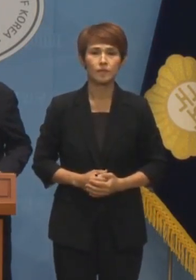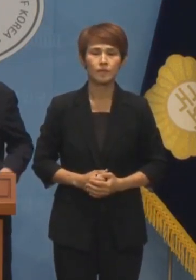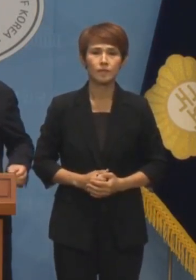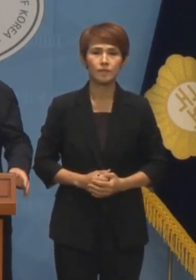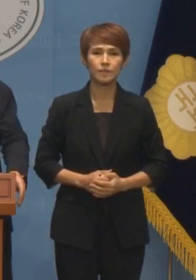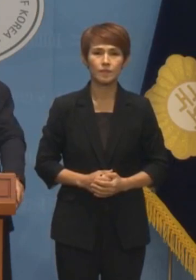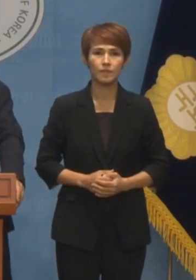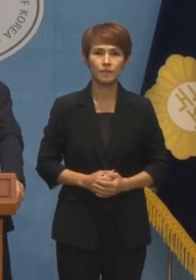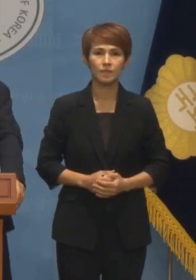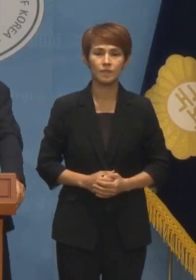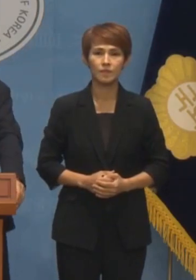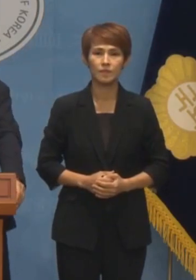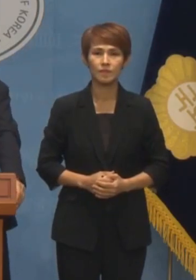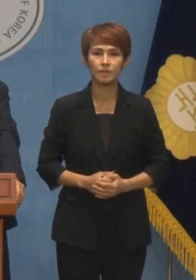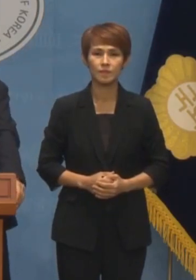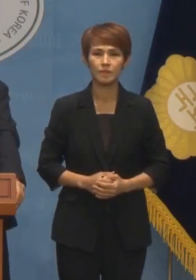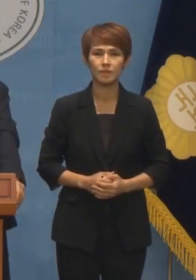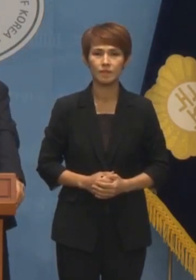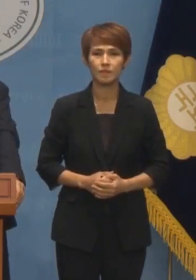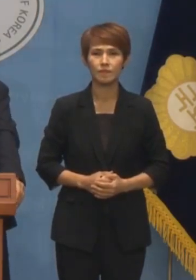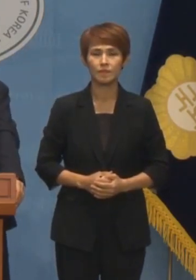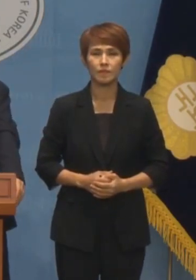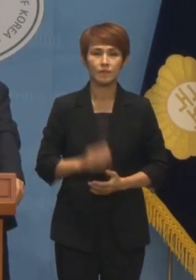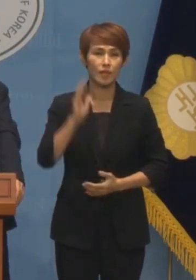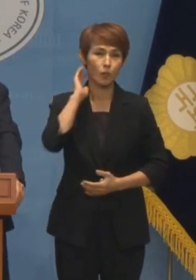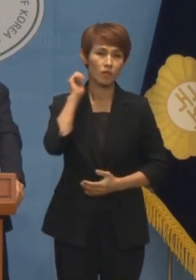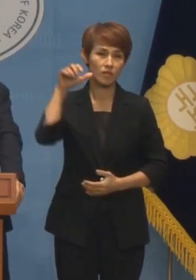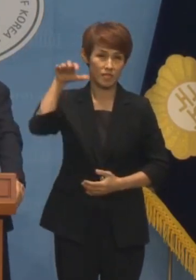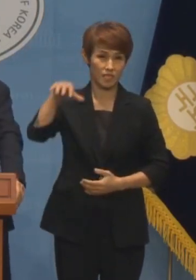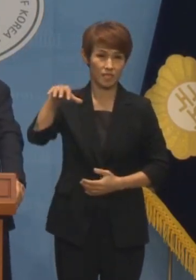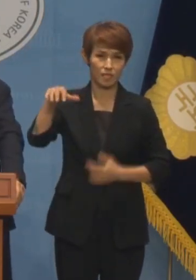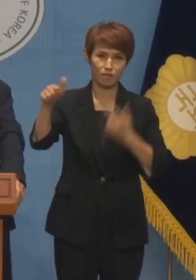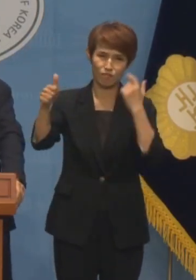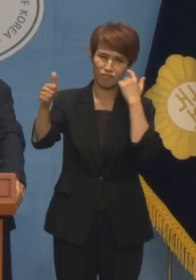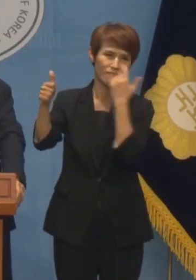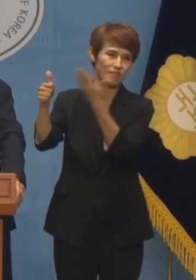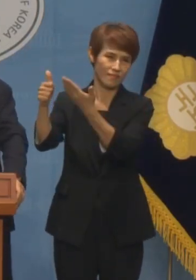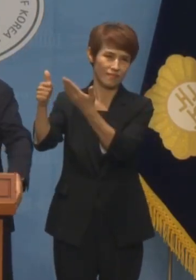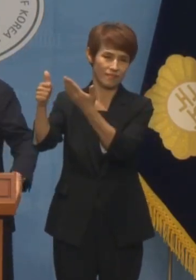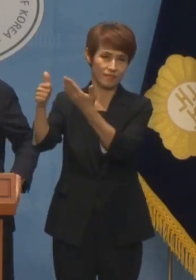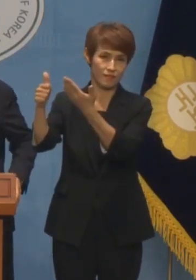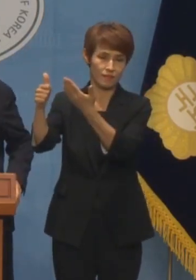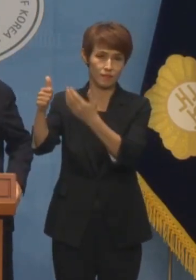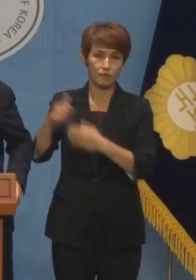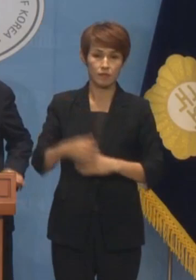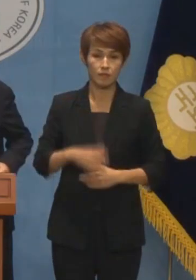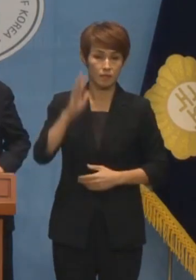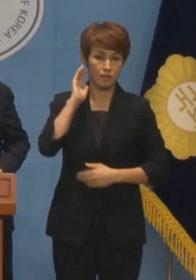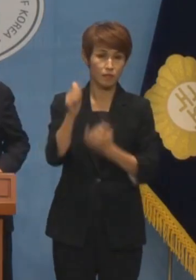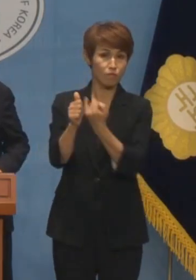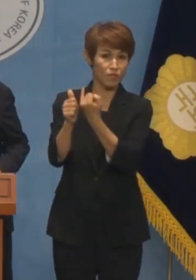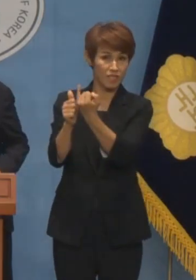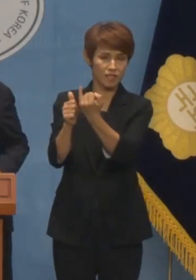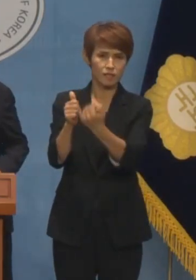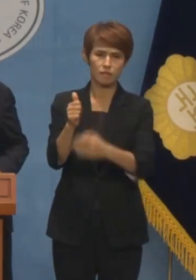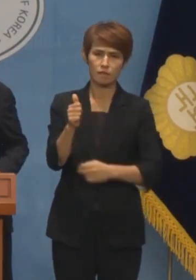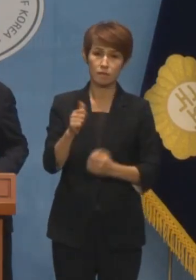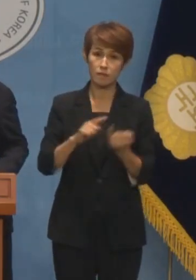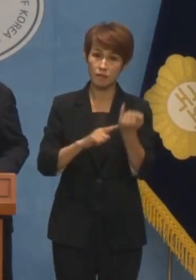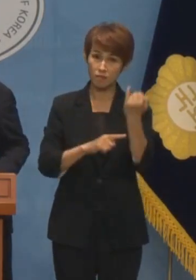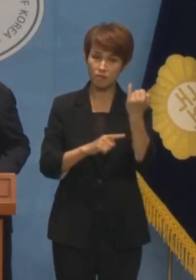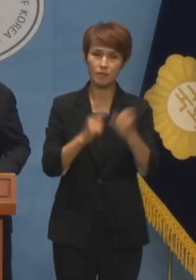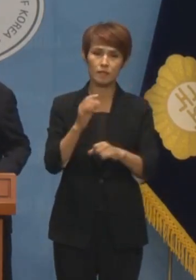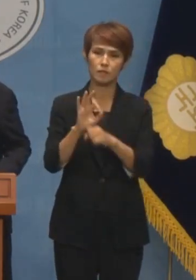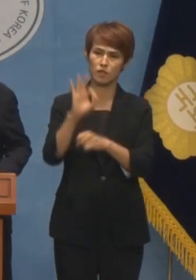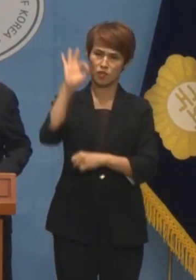것입니다. 그래서 제가 대통령실에 확인해 본 결과, 김건희 여사는 10여 년 전